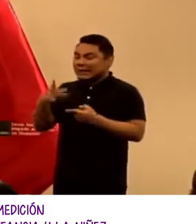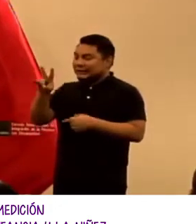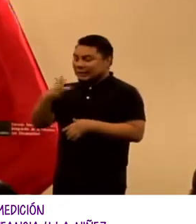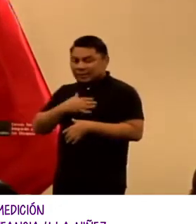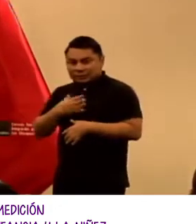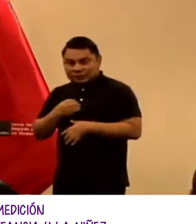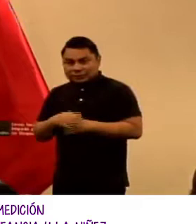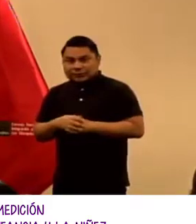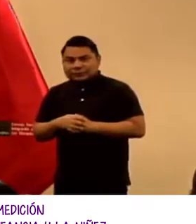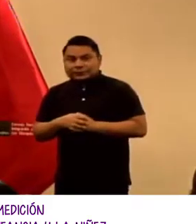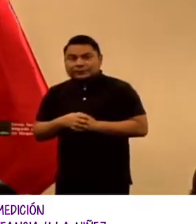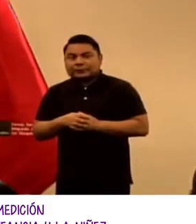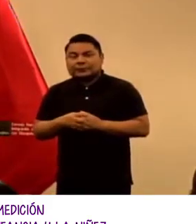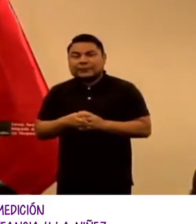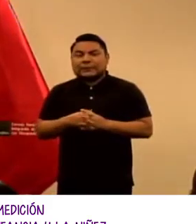17,